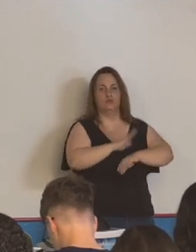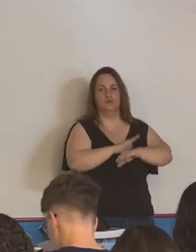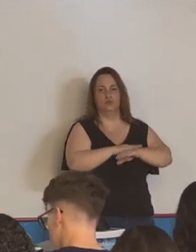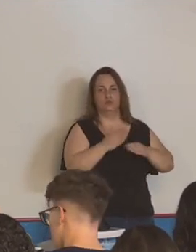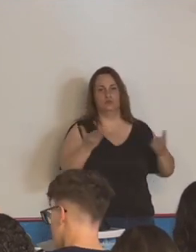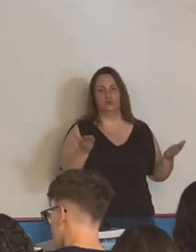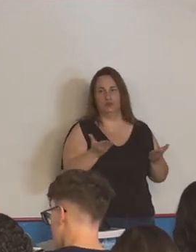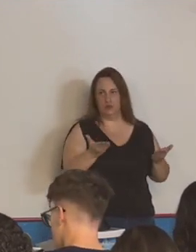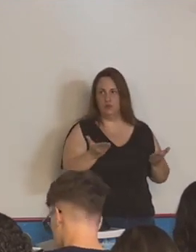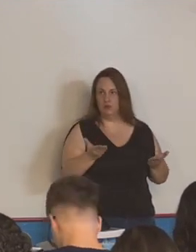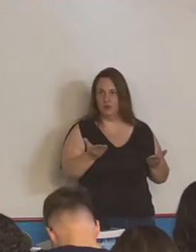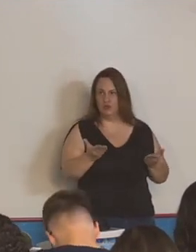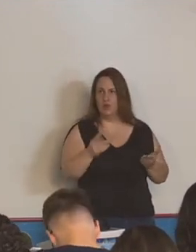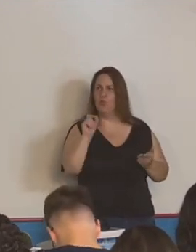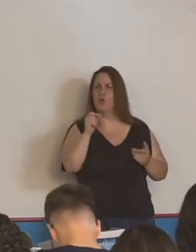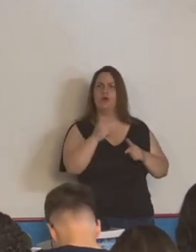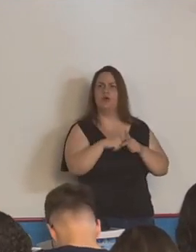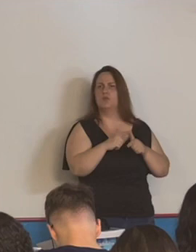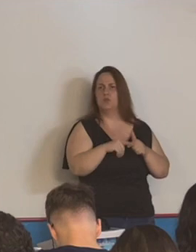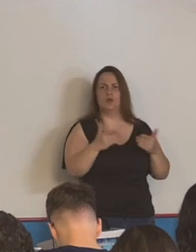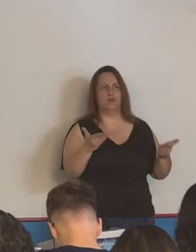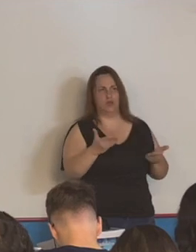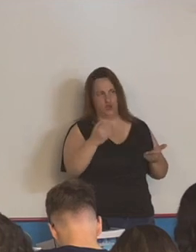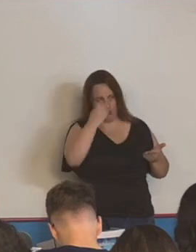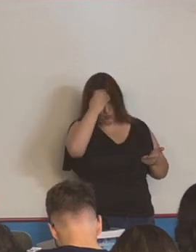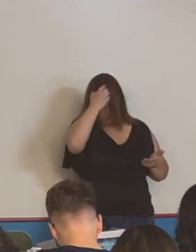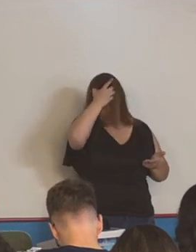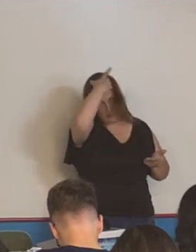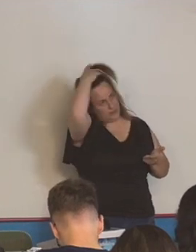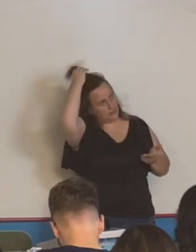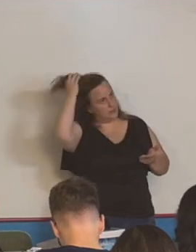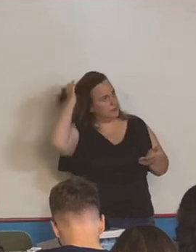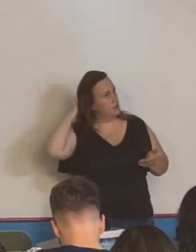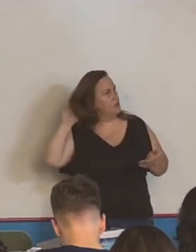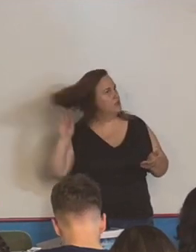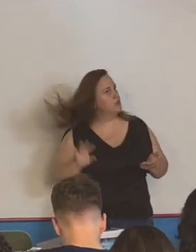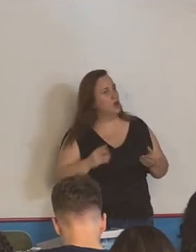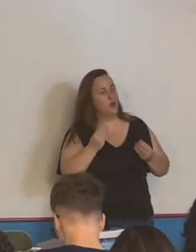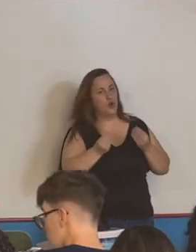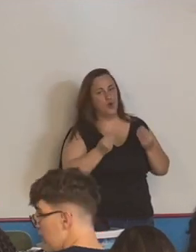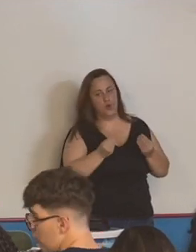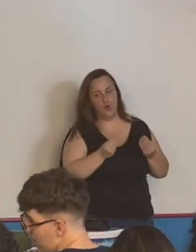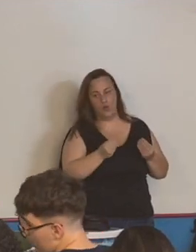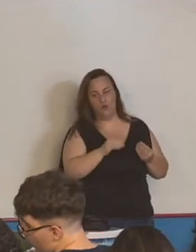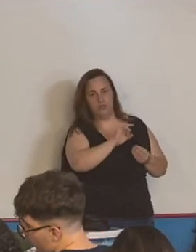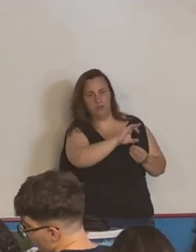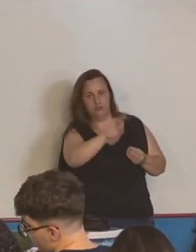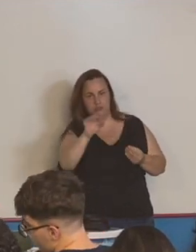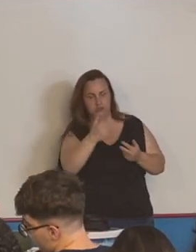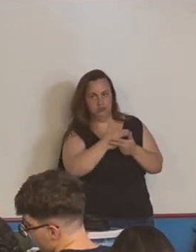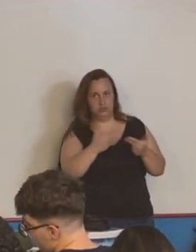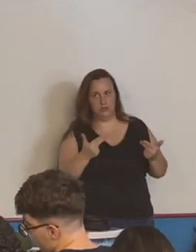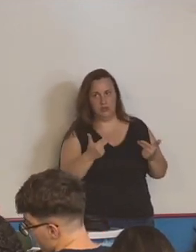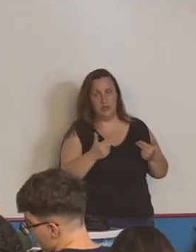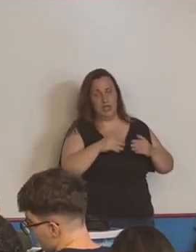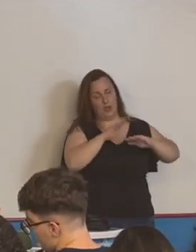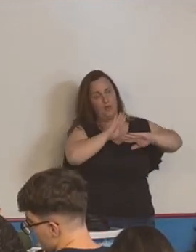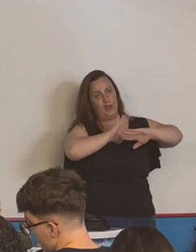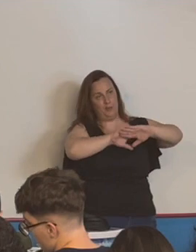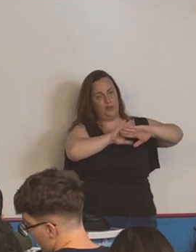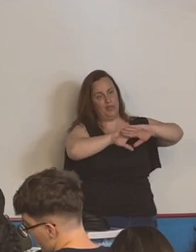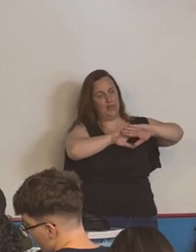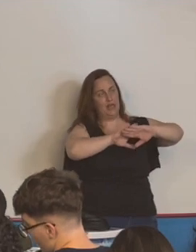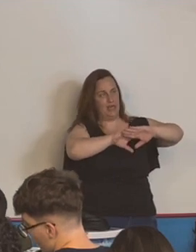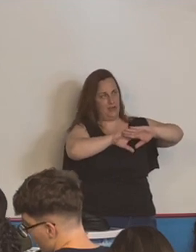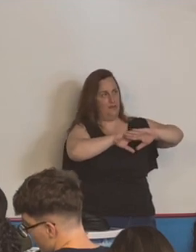isso incitar quais são os problemas que nós temos hoje em dia, né? Quais são, né, quase que metaforicamente